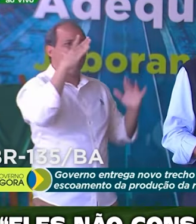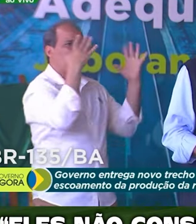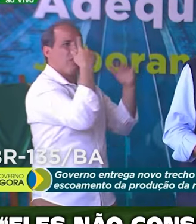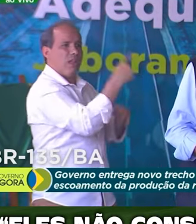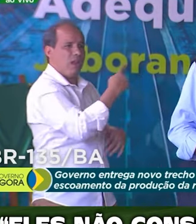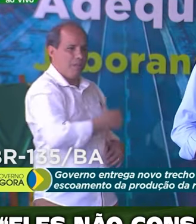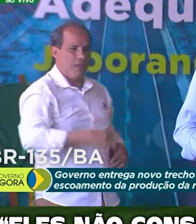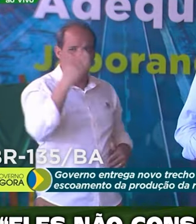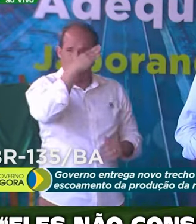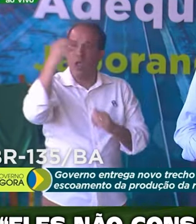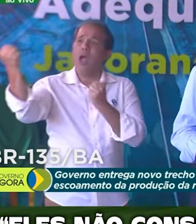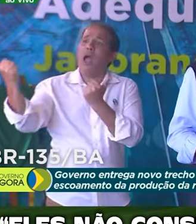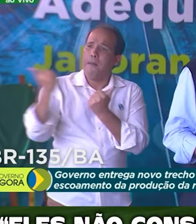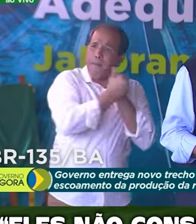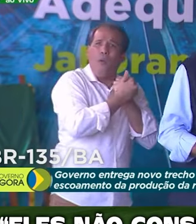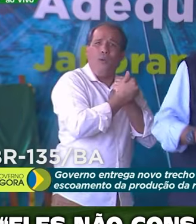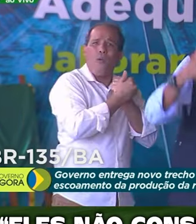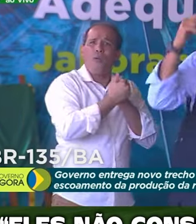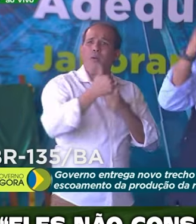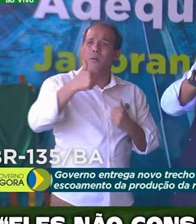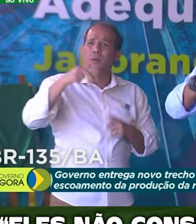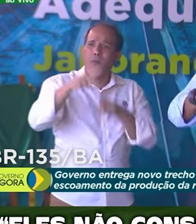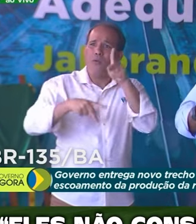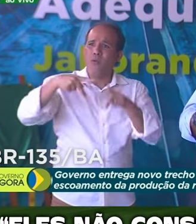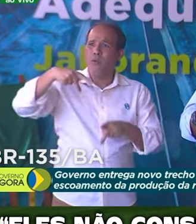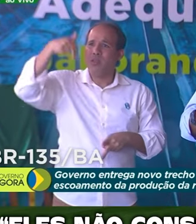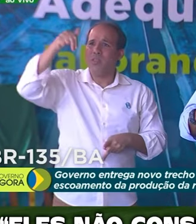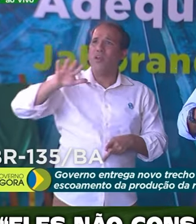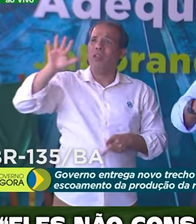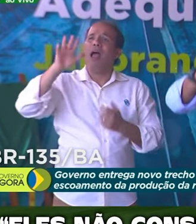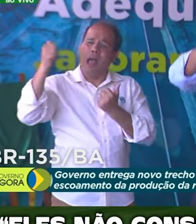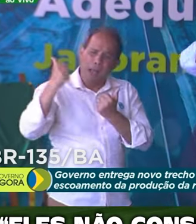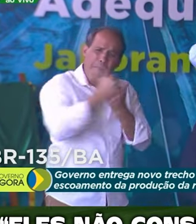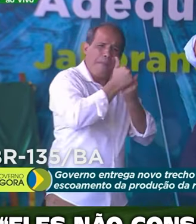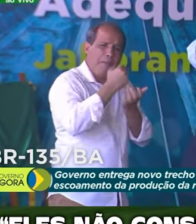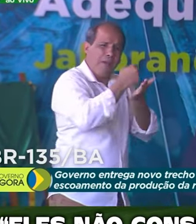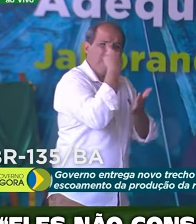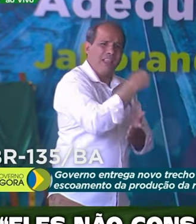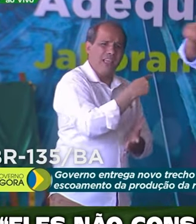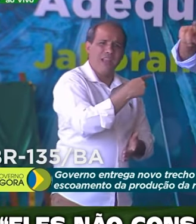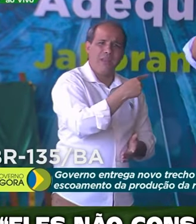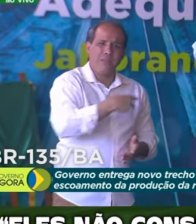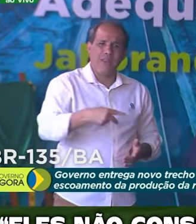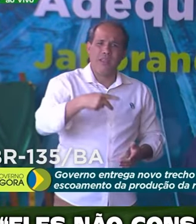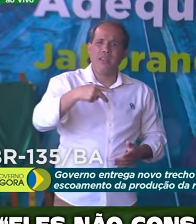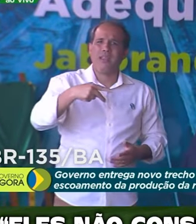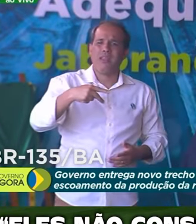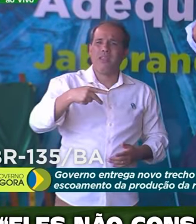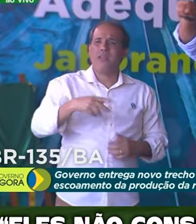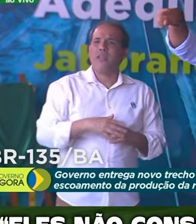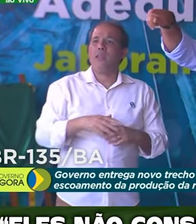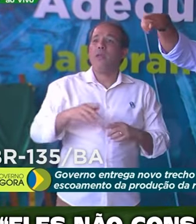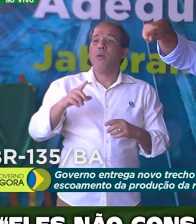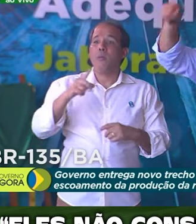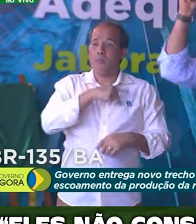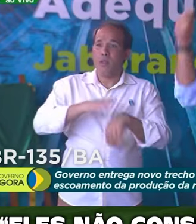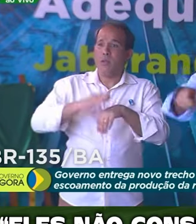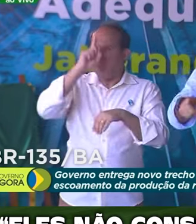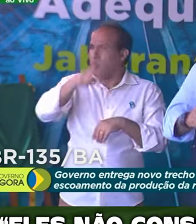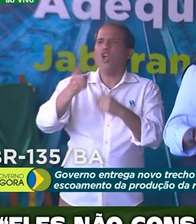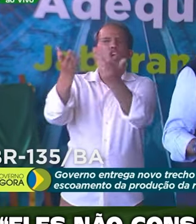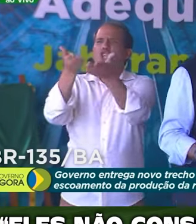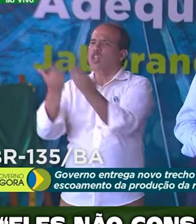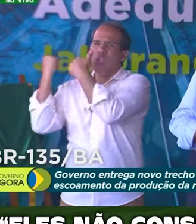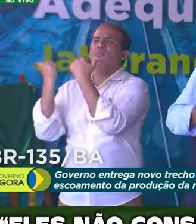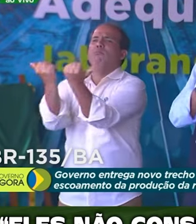chegando junto do presidente Bolsonaro. E o presidente Bolsonaro mandou tirar todas as cercas que estavam lá para que o povo estivesse ao